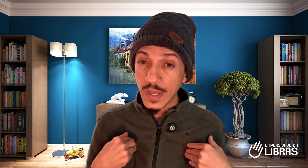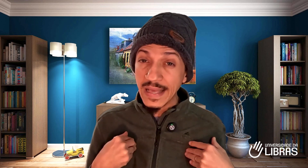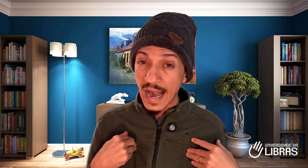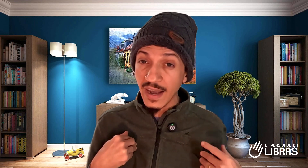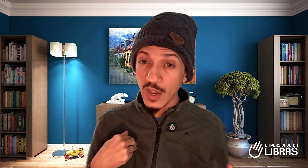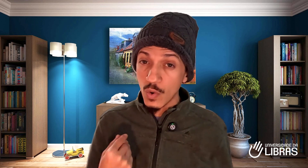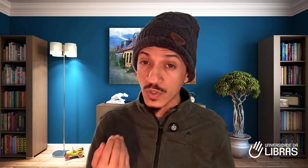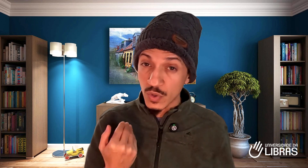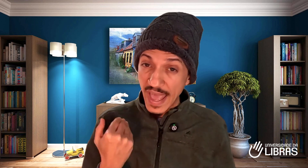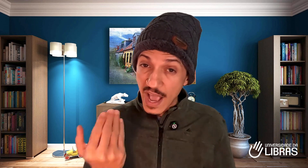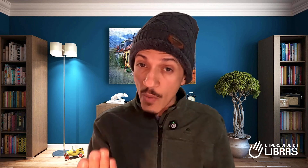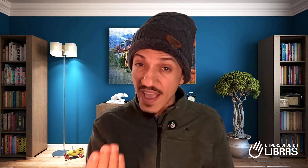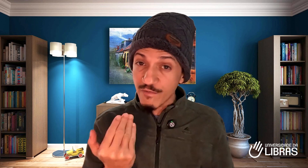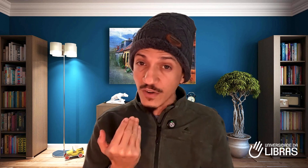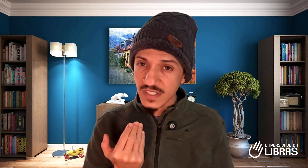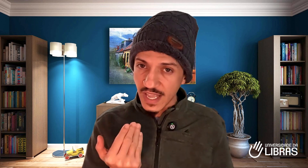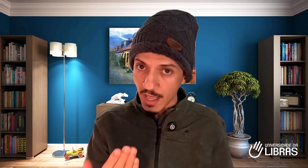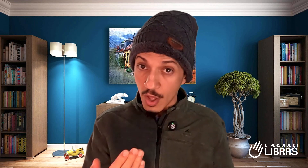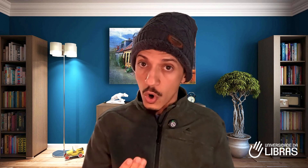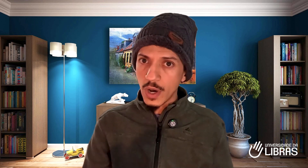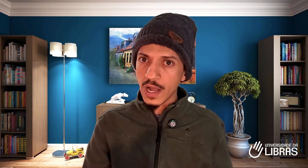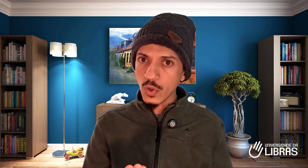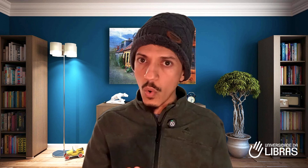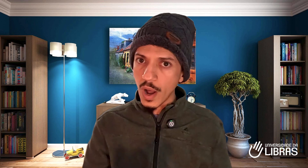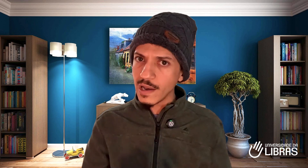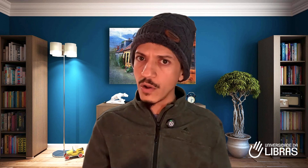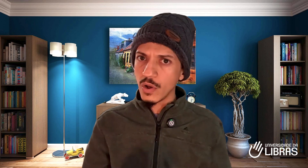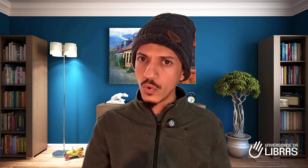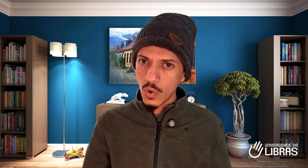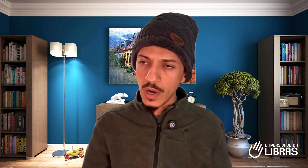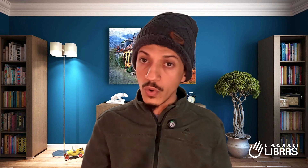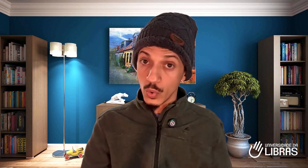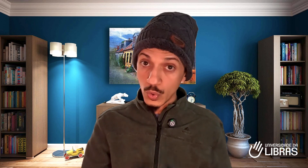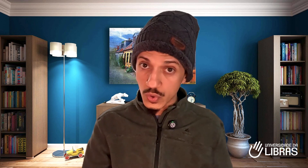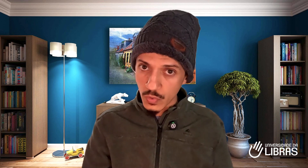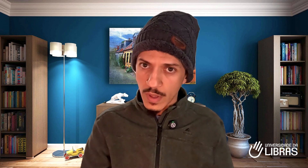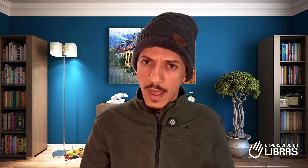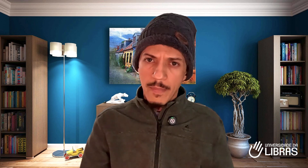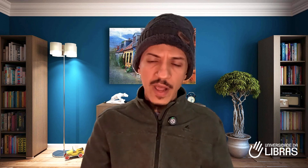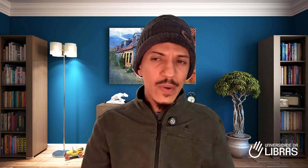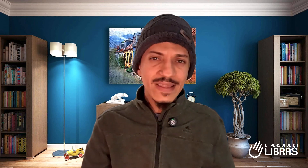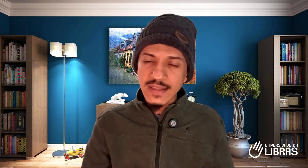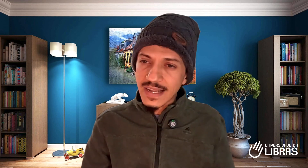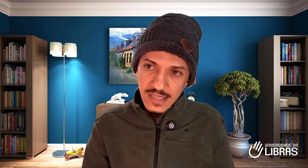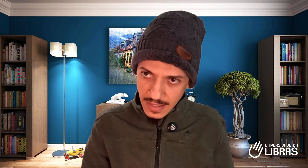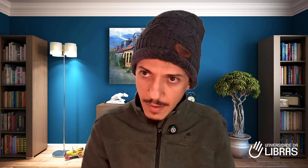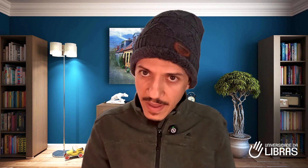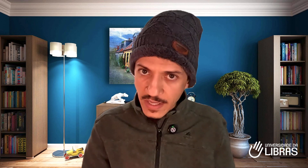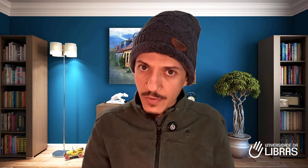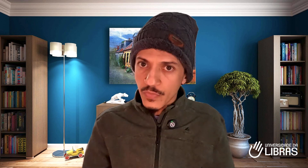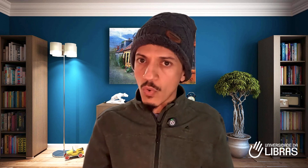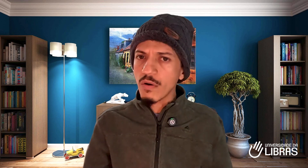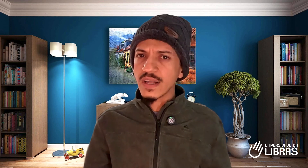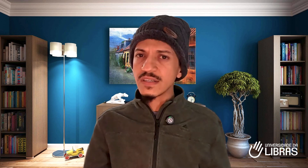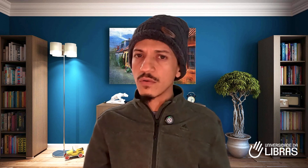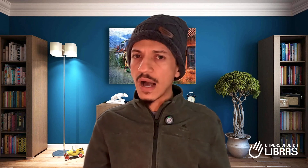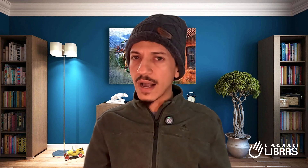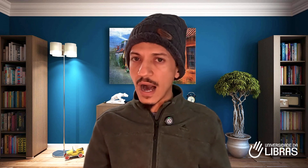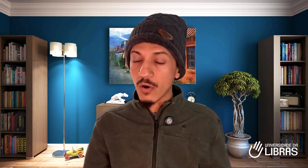carne e osso, eu e você, olhando olho, no Zoom, para eu entender exatamente qual que está sendo o gargalo, eu